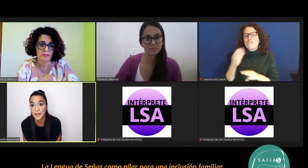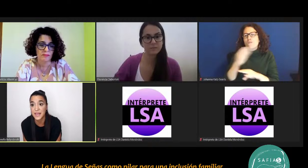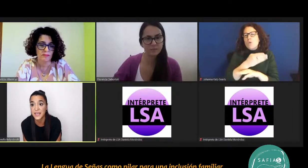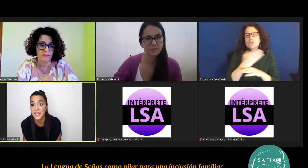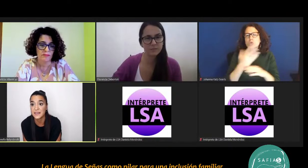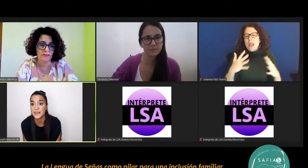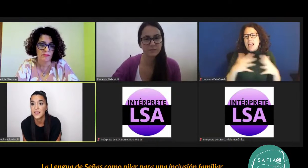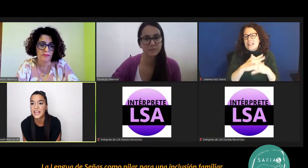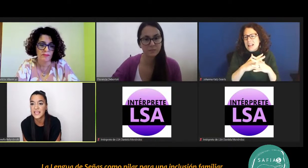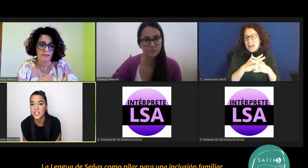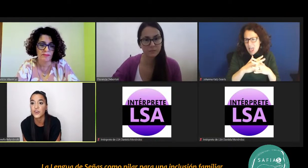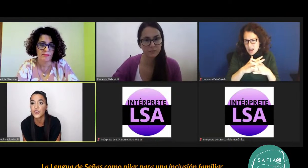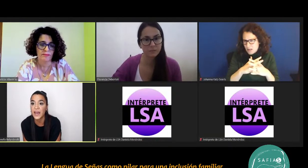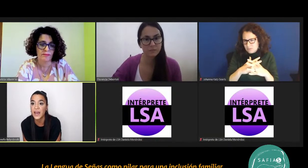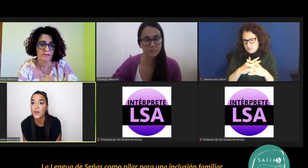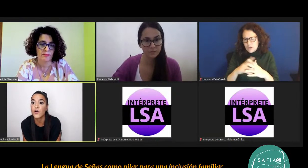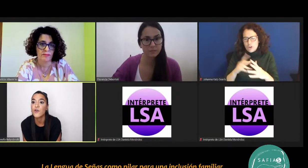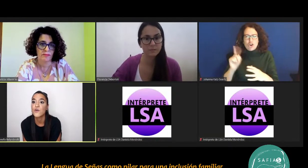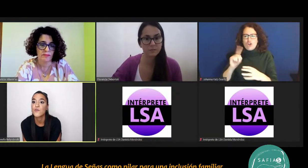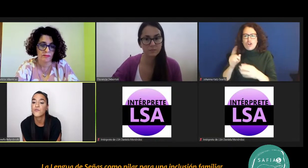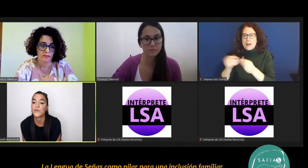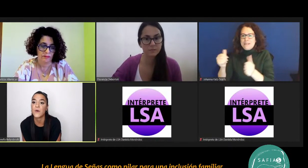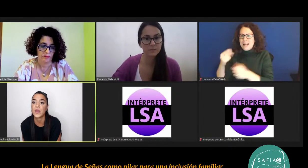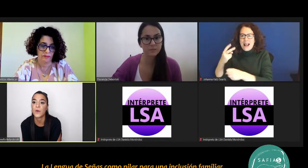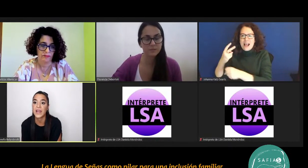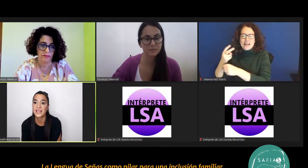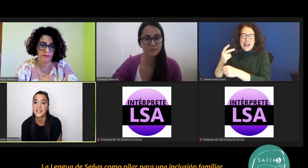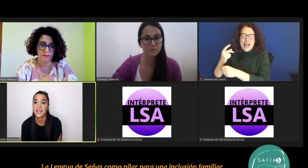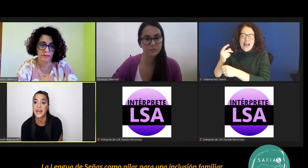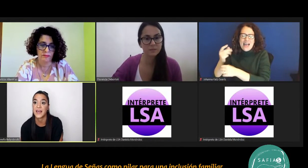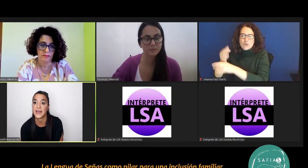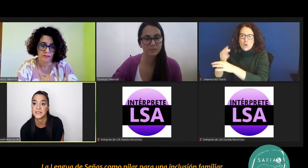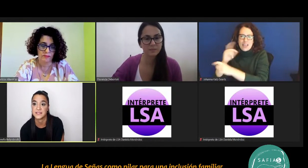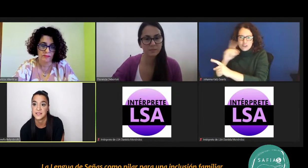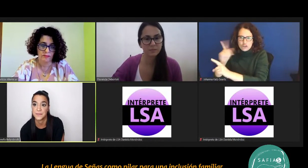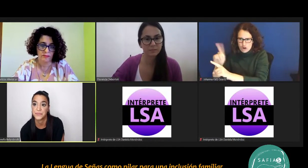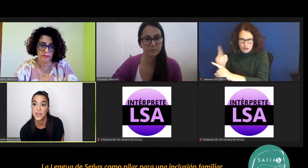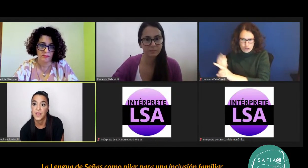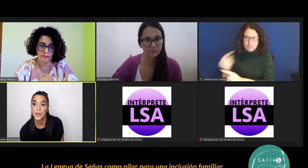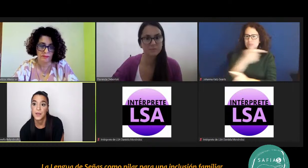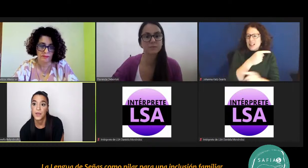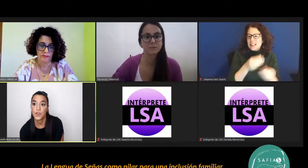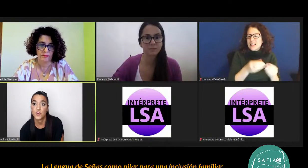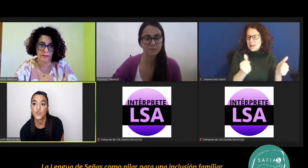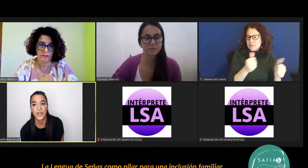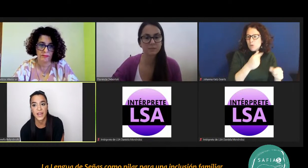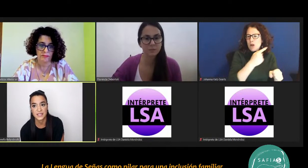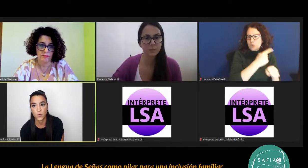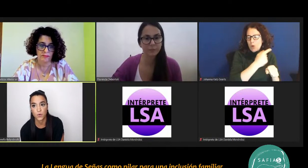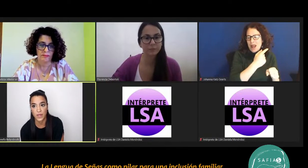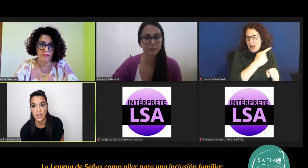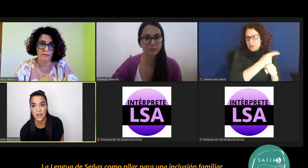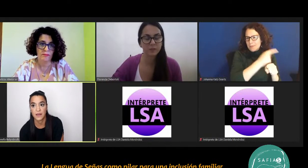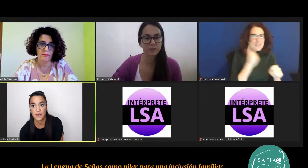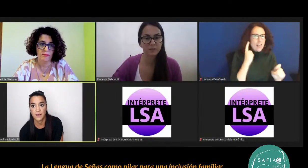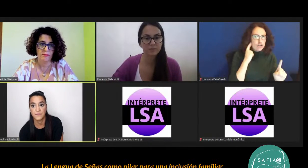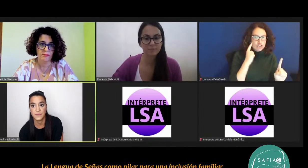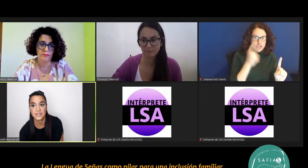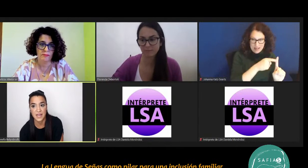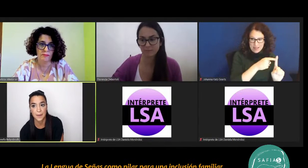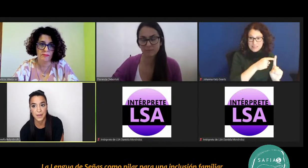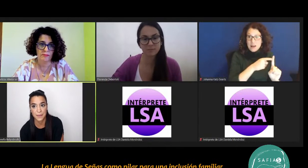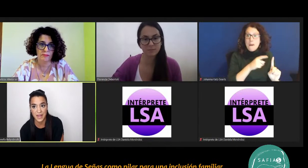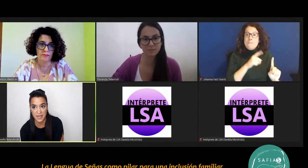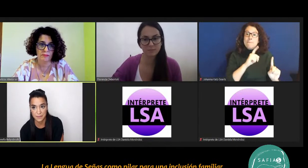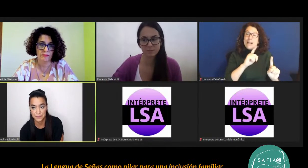la primaria, en 5º grado, fui a una escuela integrada, dice. No en la secundaria,